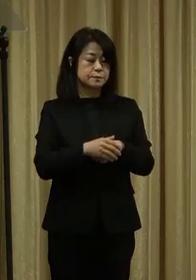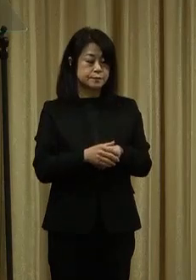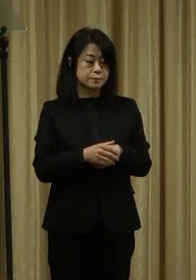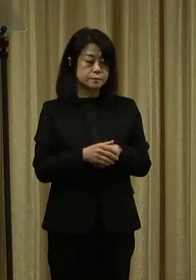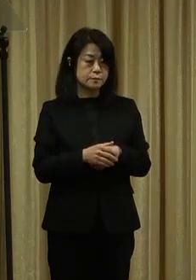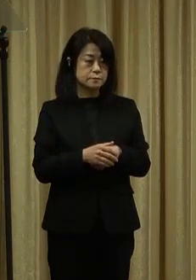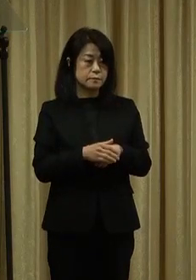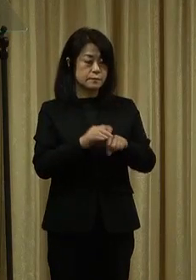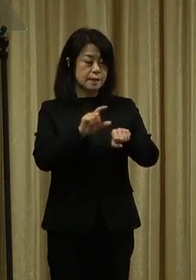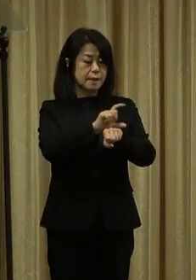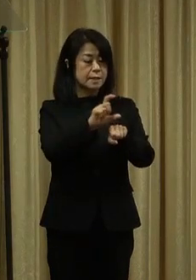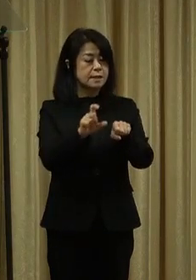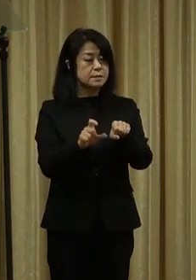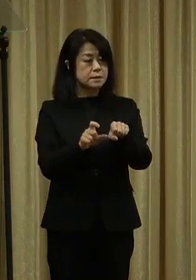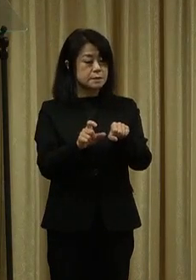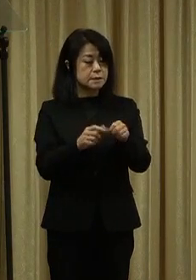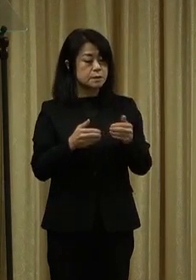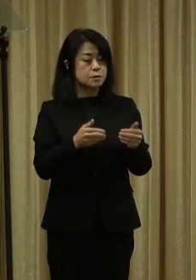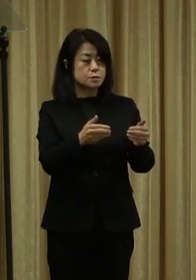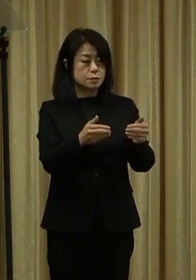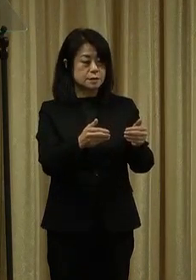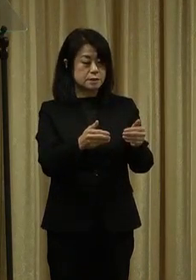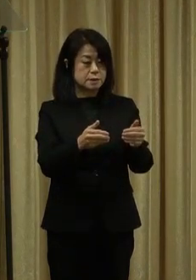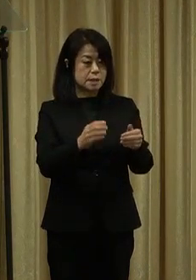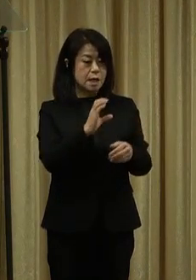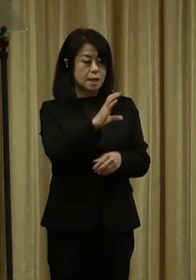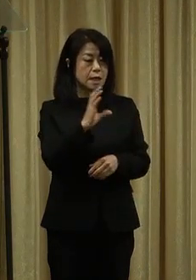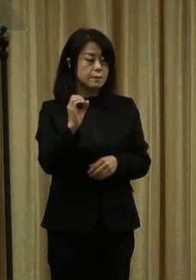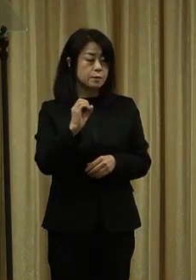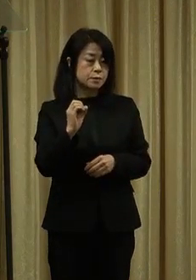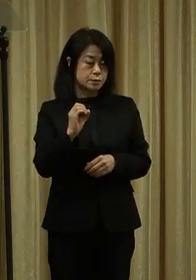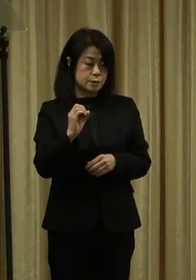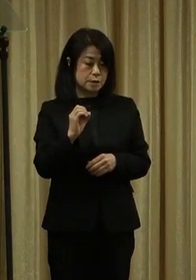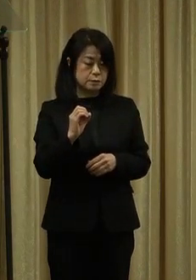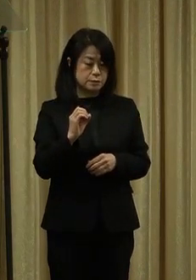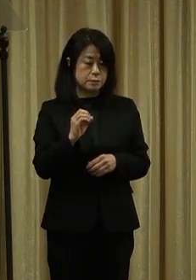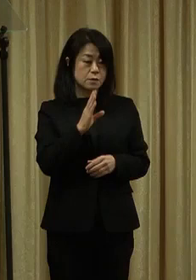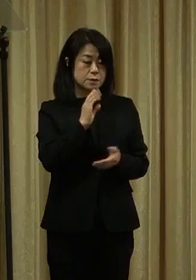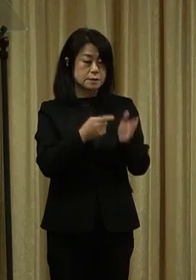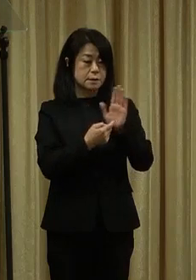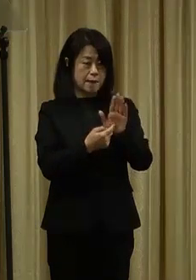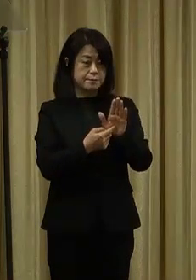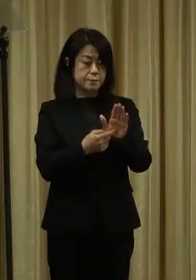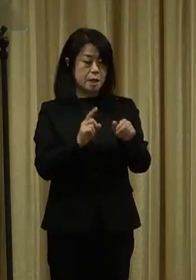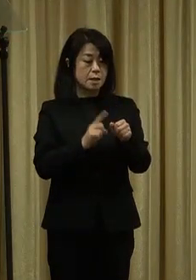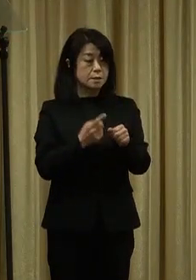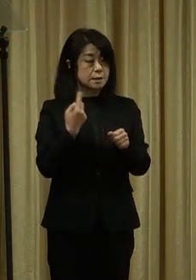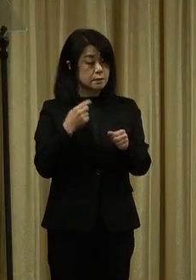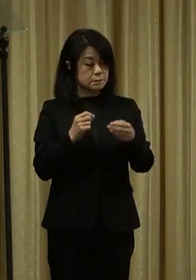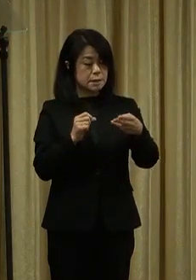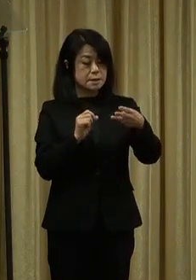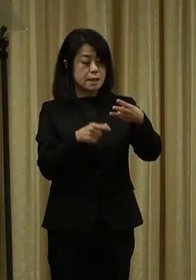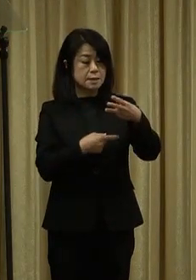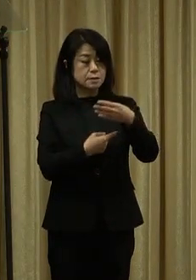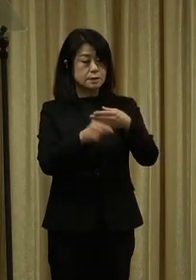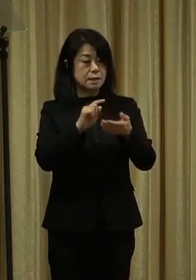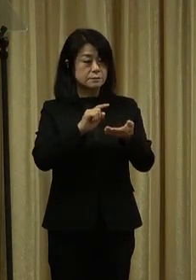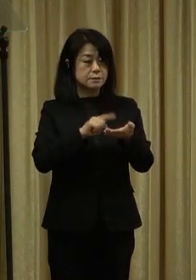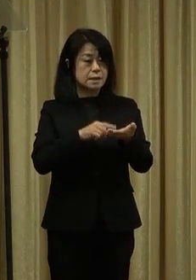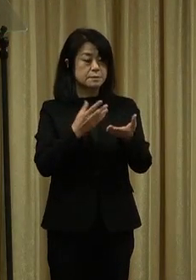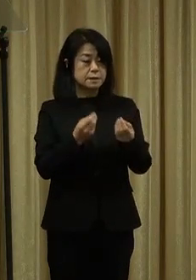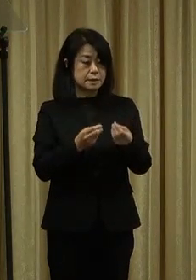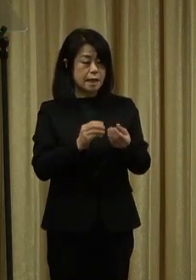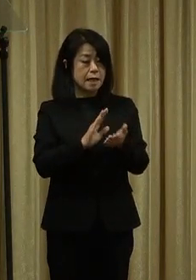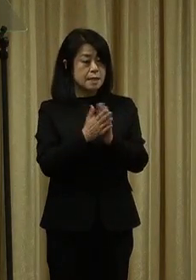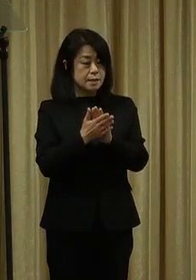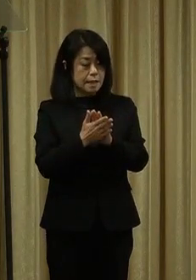に SDGs の推進、カーボンニュートラルの実現です。昨年3月に策定しました県カーボン